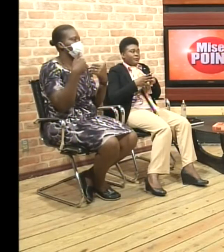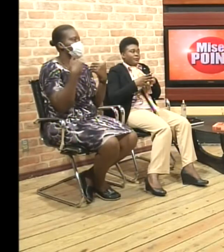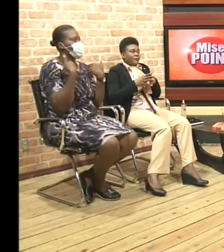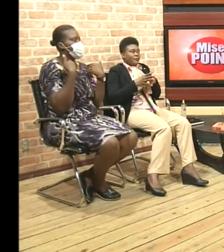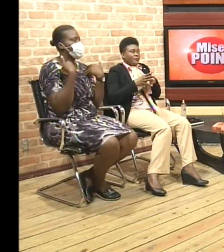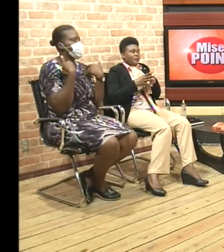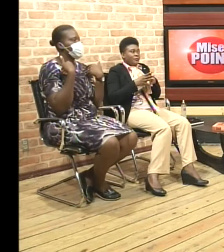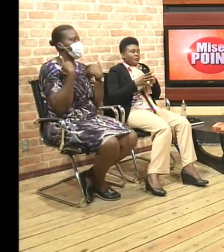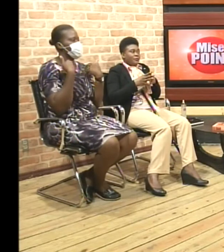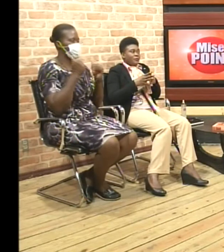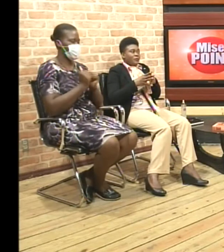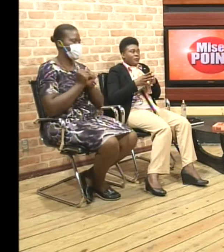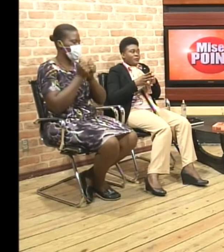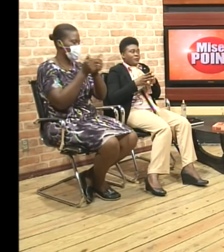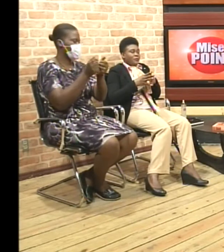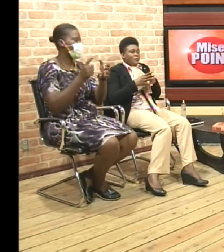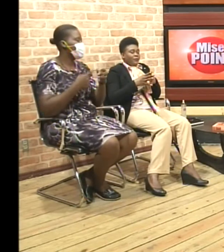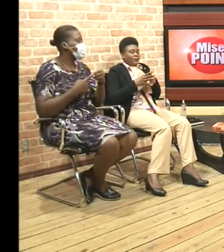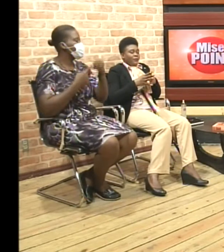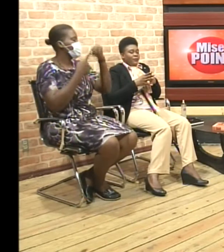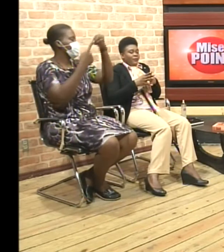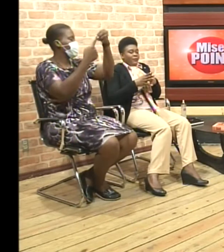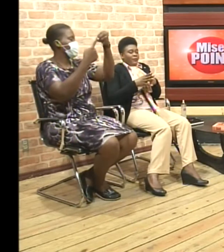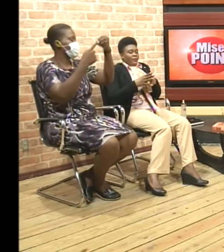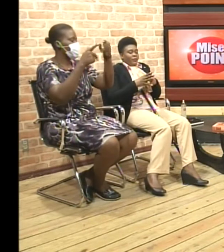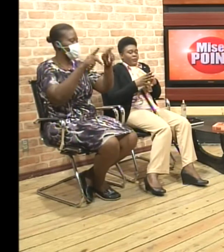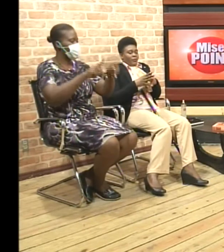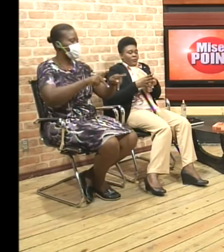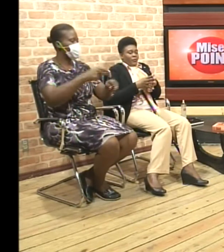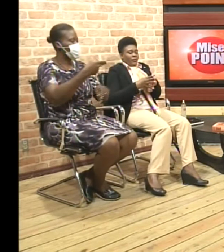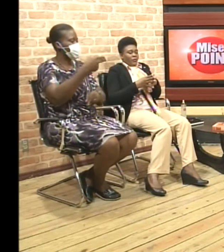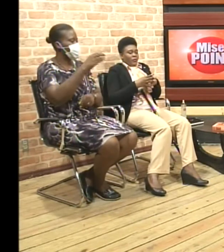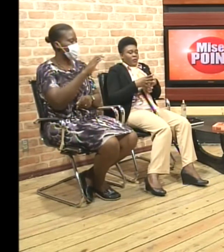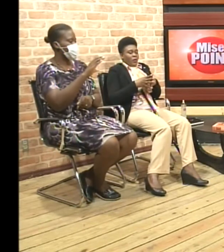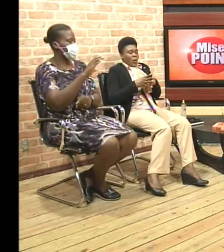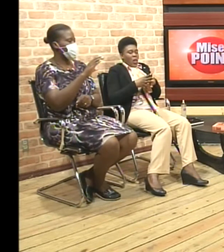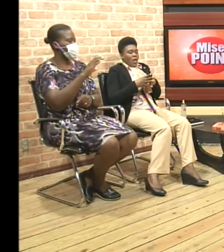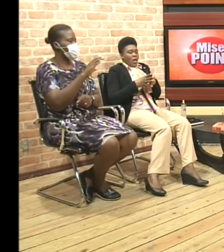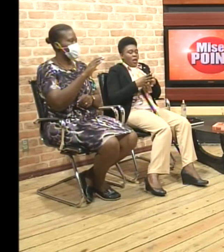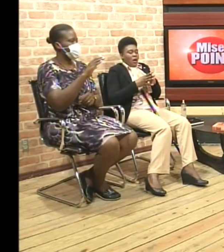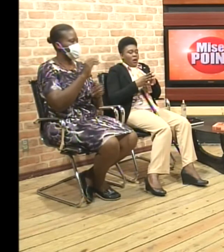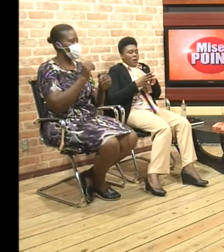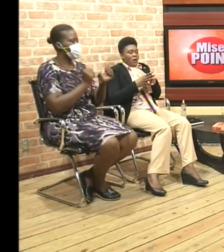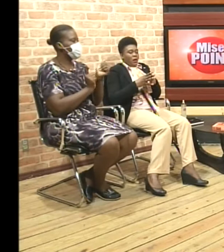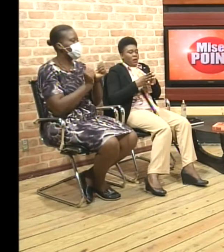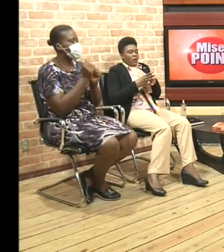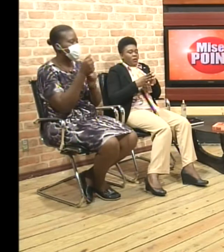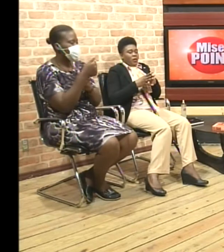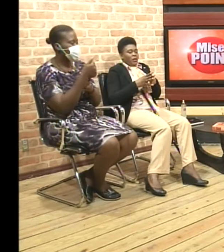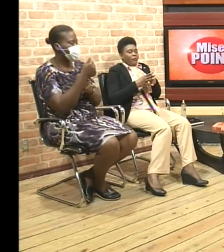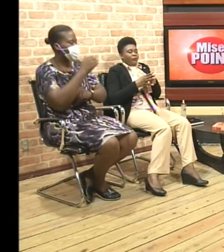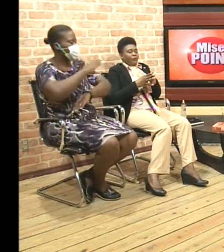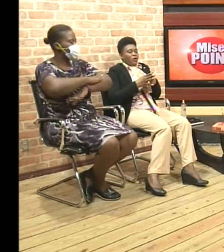qui ont un commandement spécial pour la communauté mon handicapé que vous prévoyez et pendant le passage de notre secrétaire d'État.